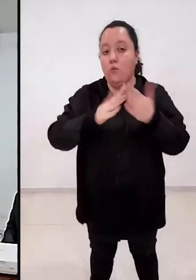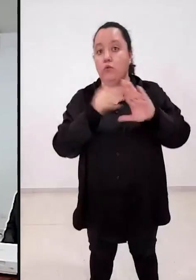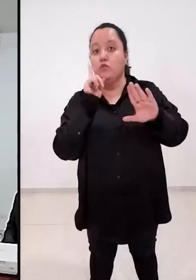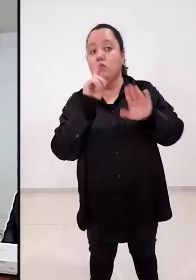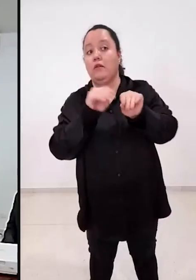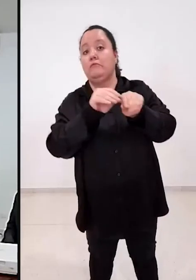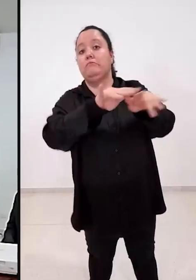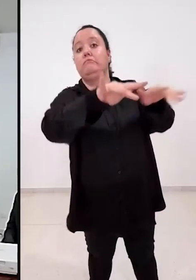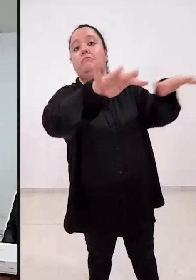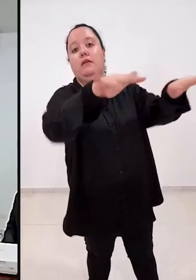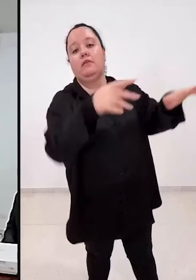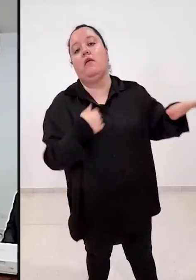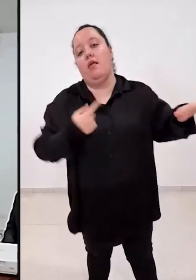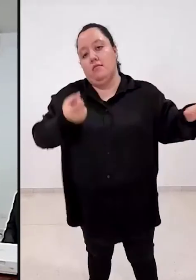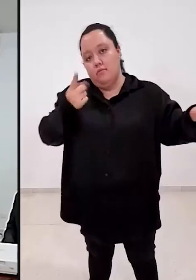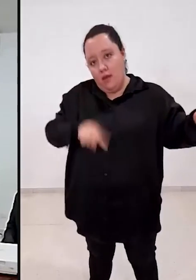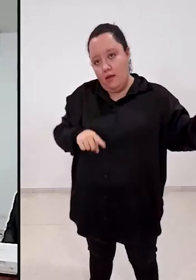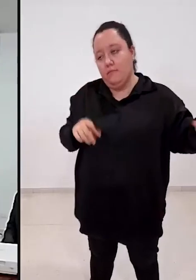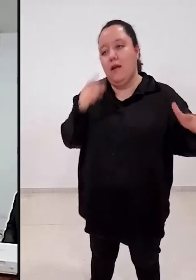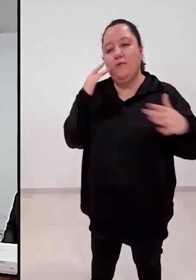también veremos